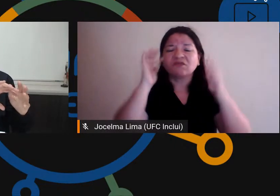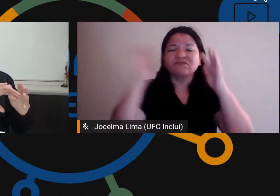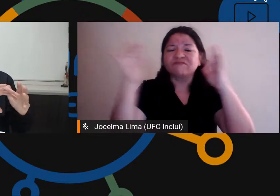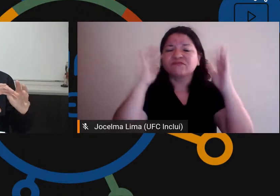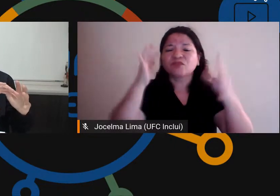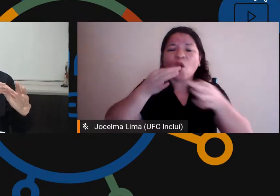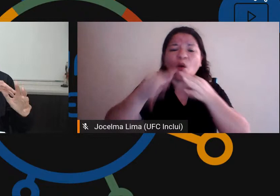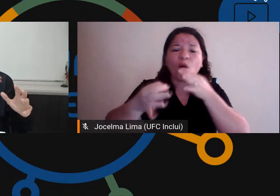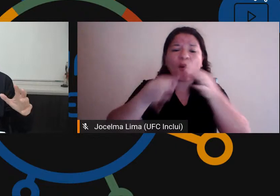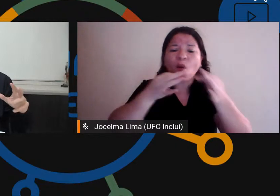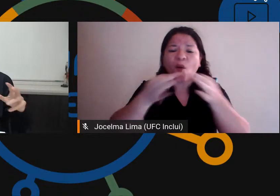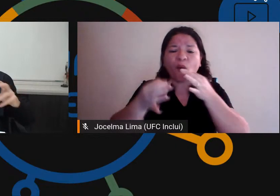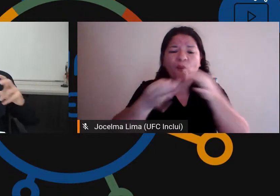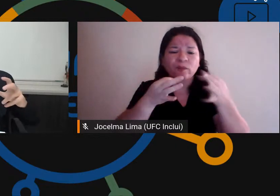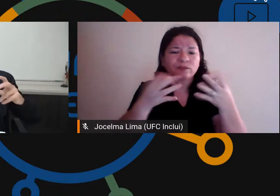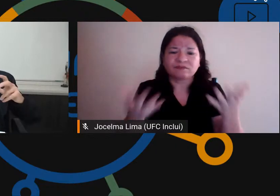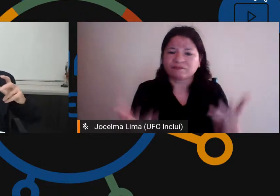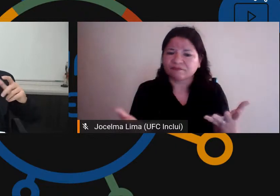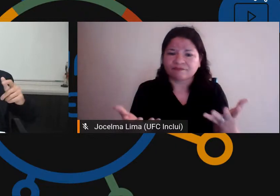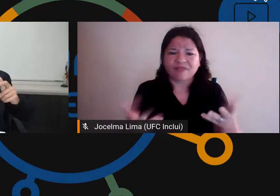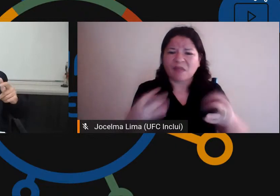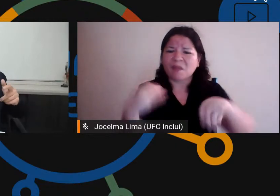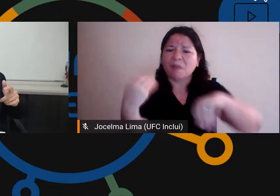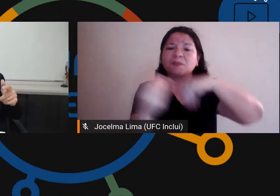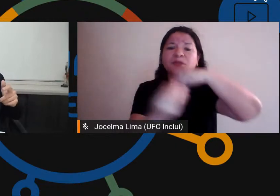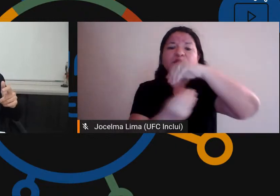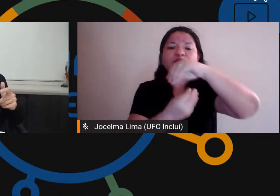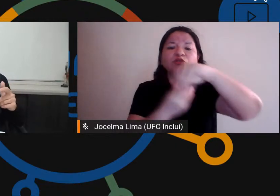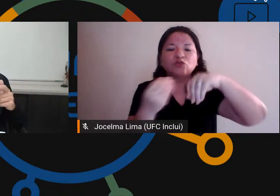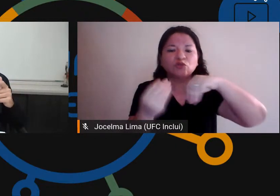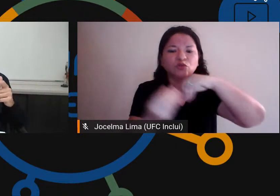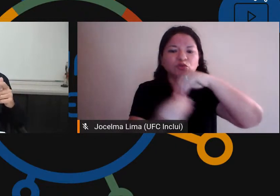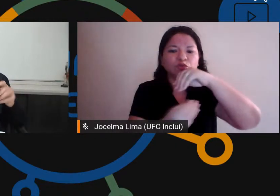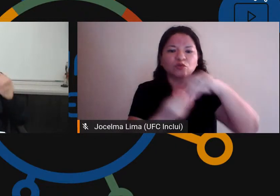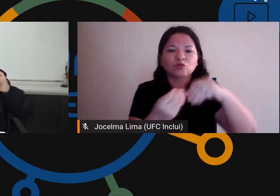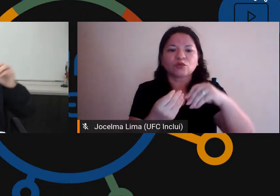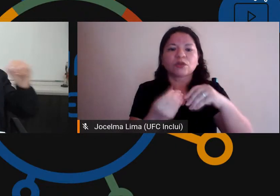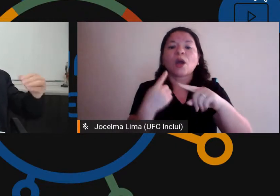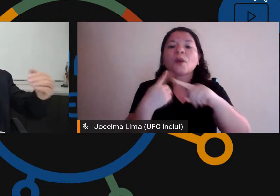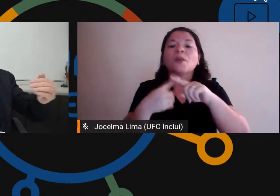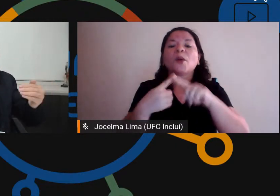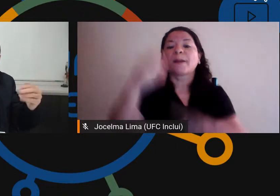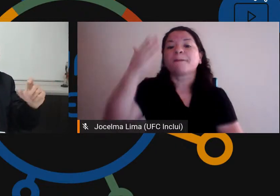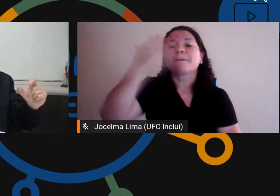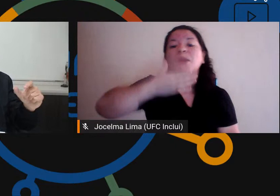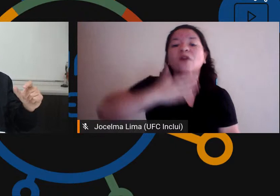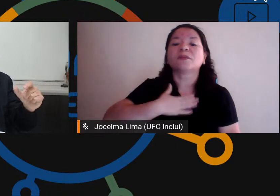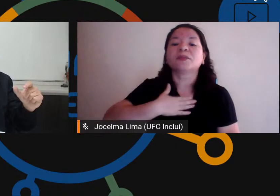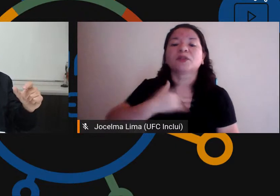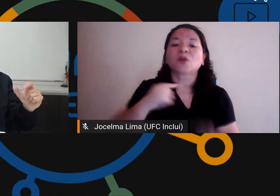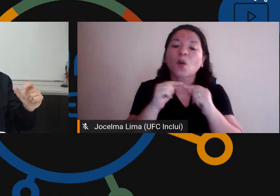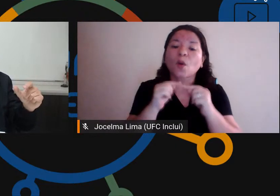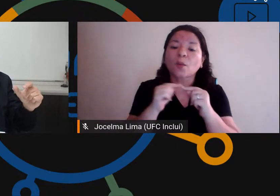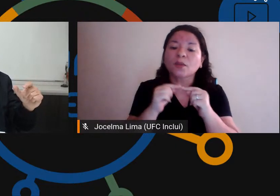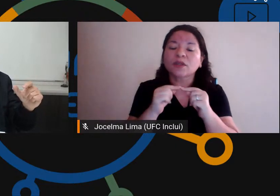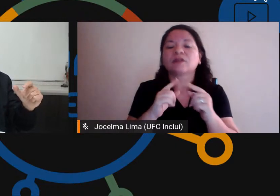vai fazer um texto que você mistura, você mostra por que que a minha evidência é válida. Talvez por alguma coisa no